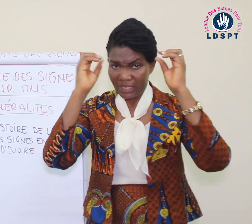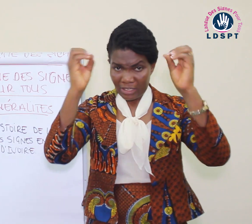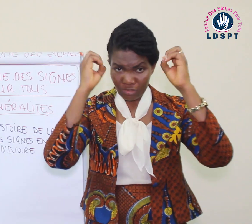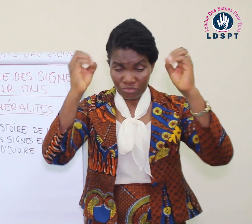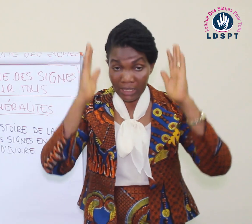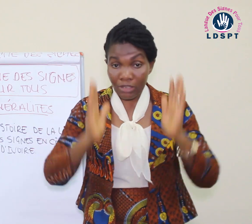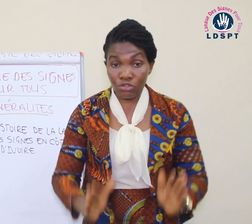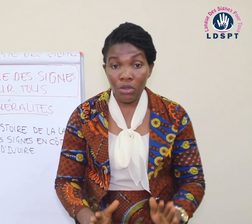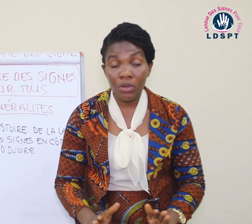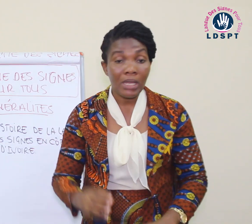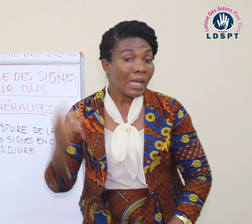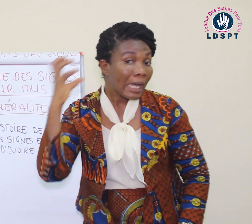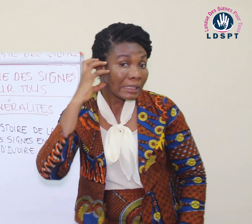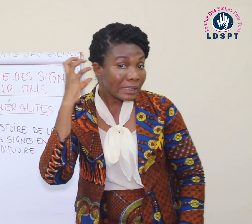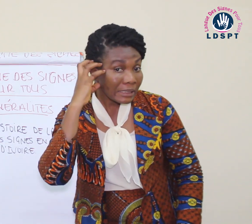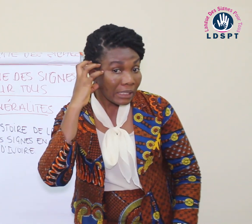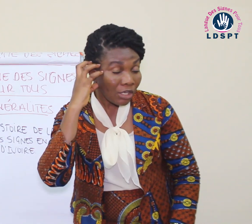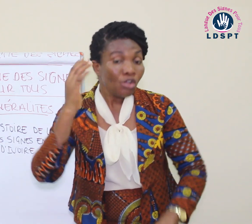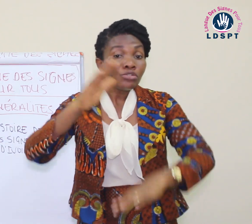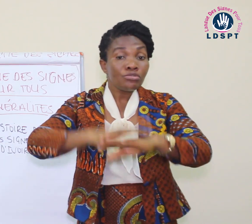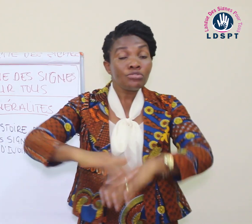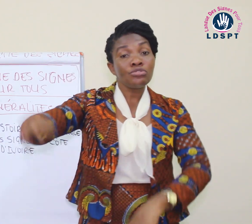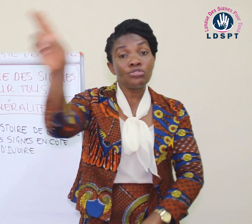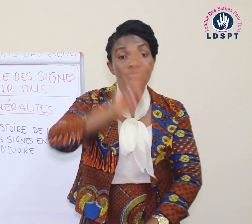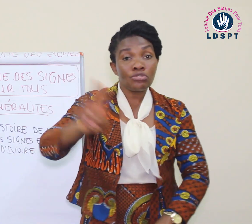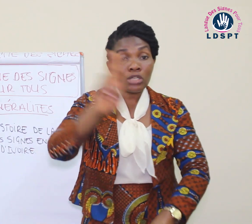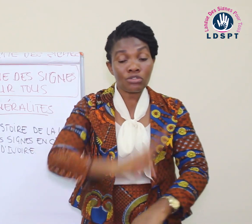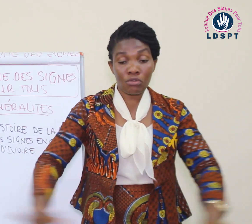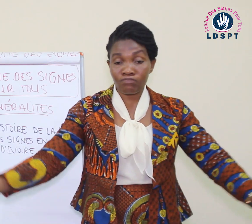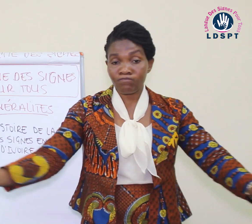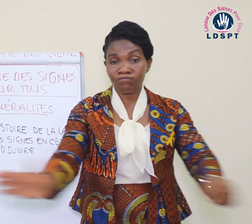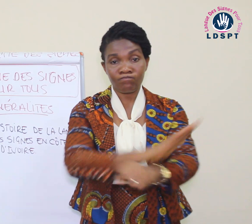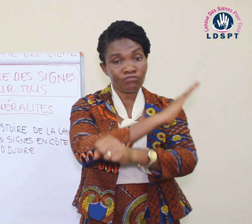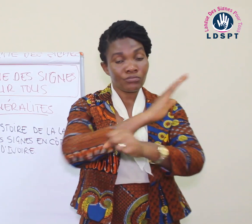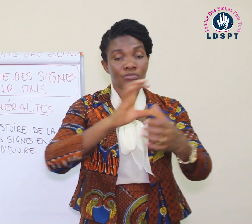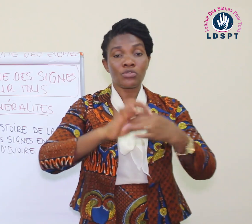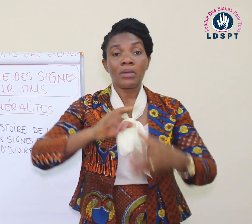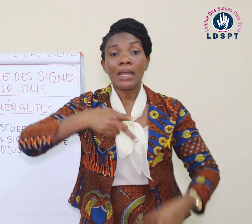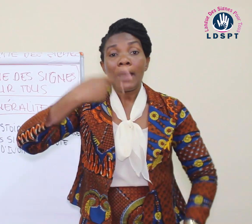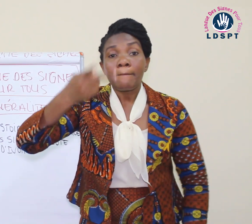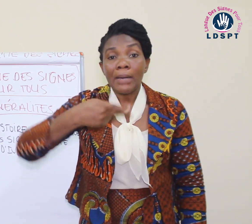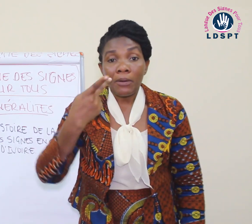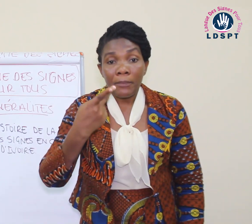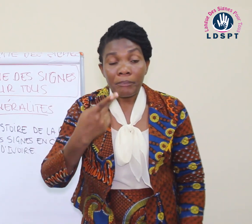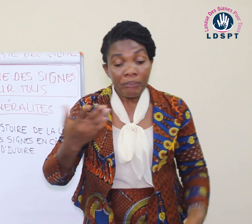l'utilisation exclusive de la parole. Pendant que l'Europe et la France nourrissaient une